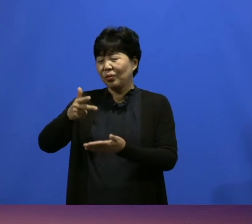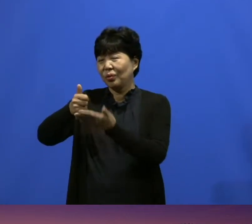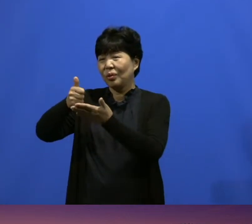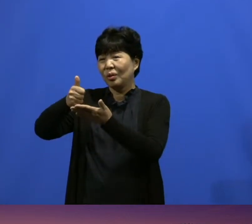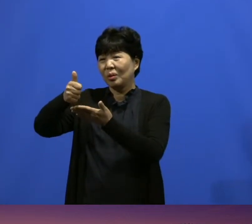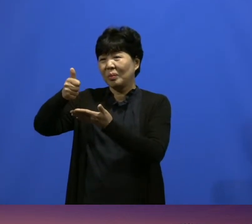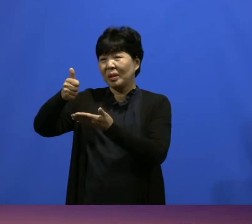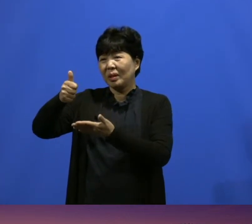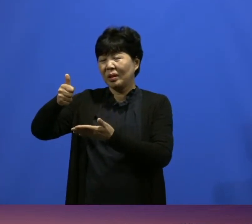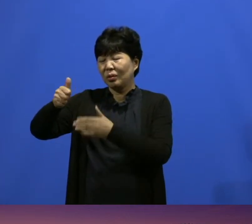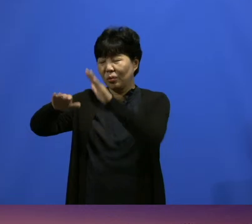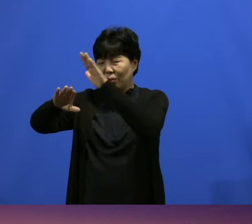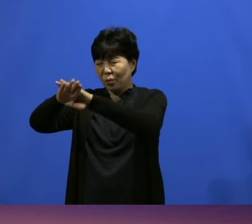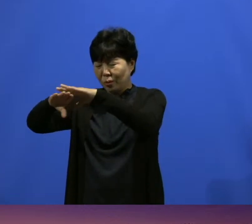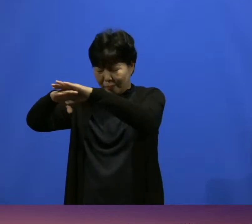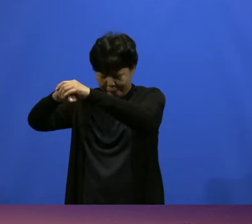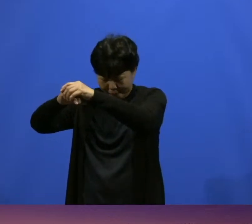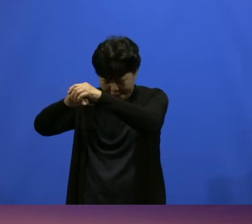붙들어 주십니다.